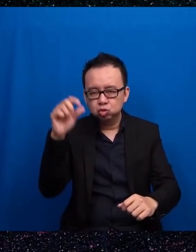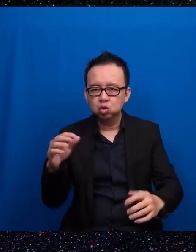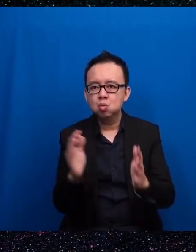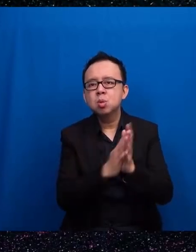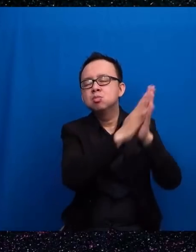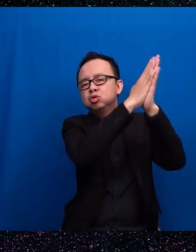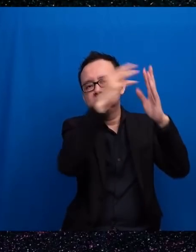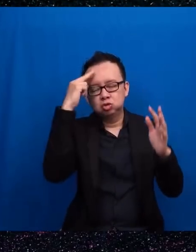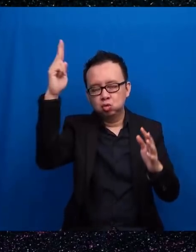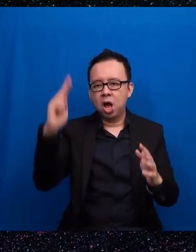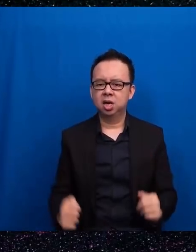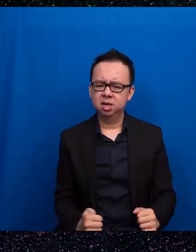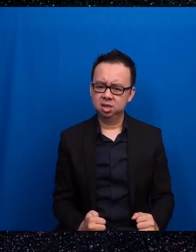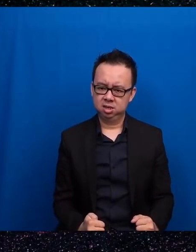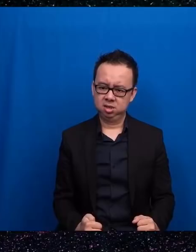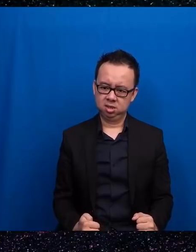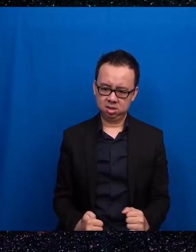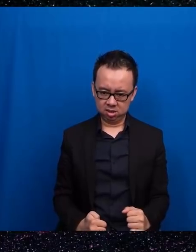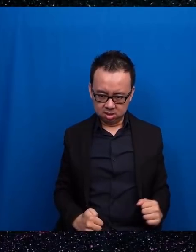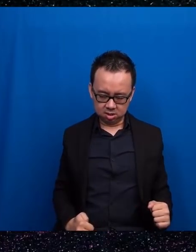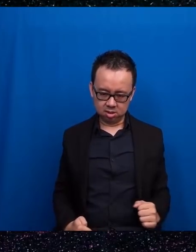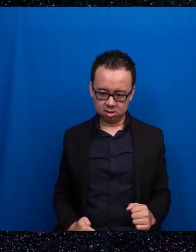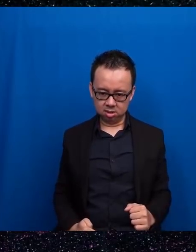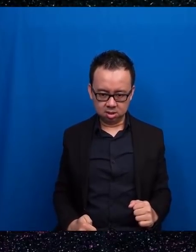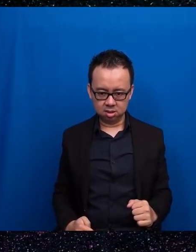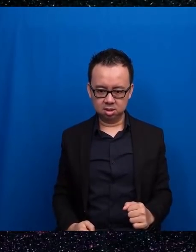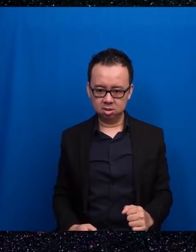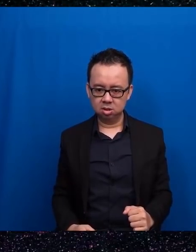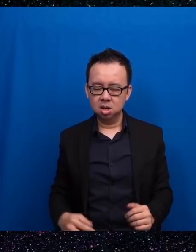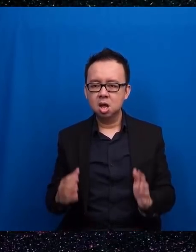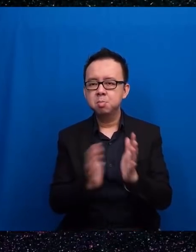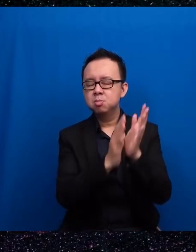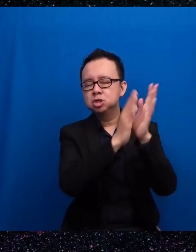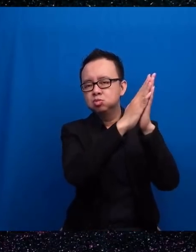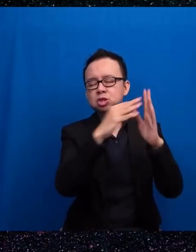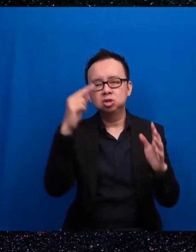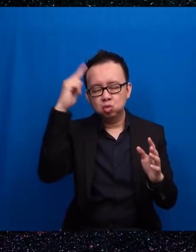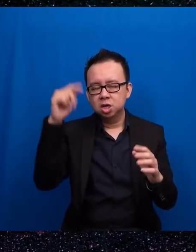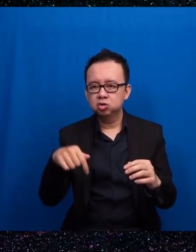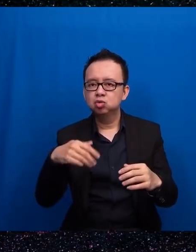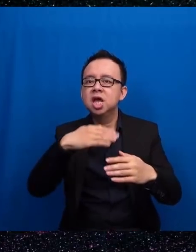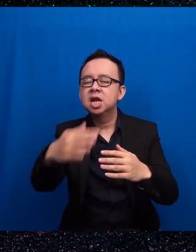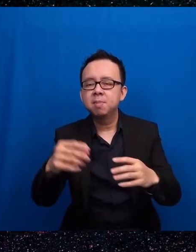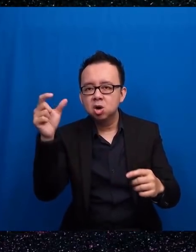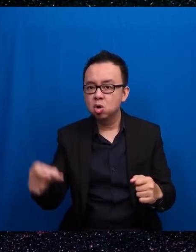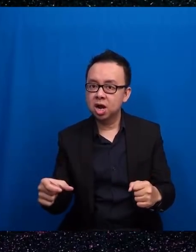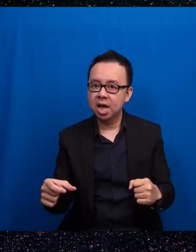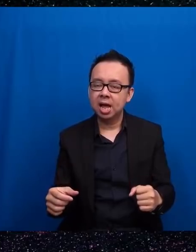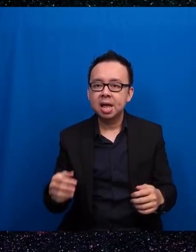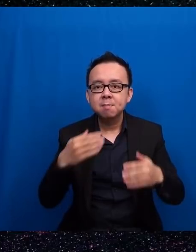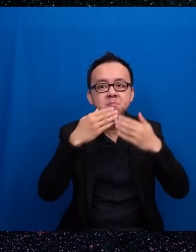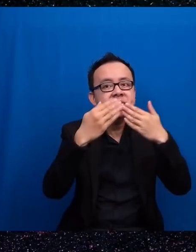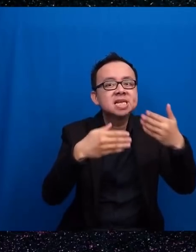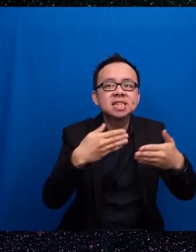pujian pada Tuhan itu nggak harus pujian yang kita berikan langsung pada Tuhan. Memuji-muji Tuhan di hadapan orang. Menceritakan